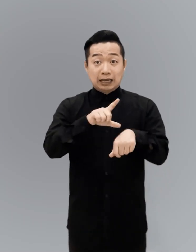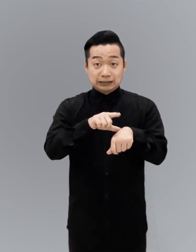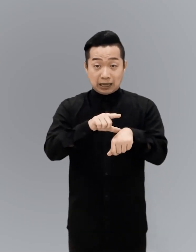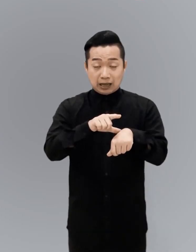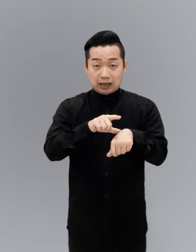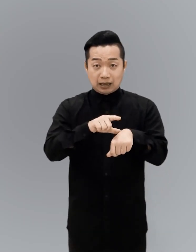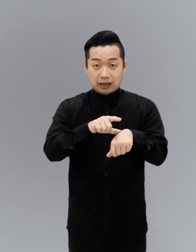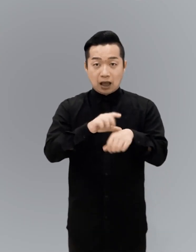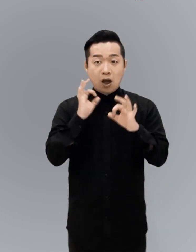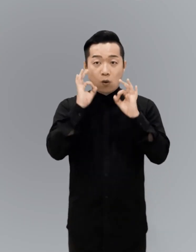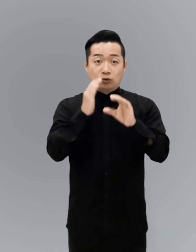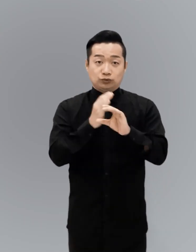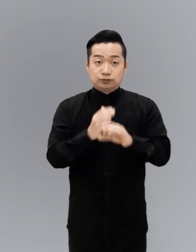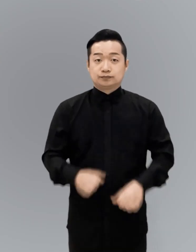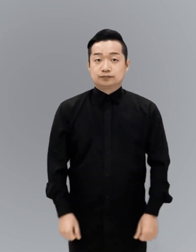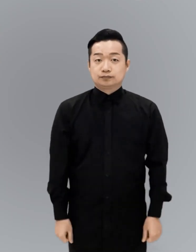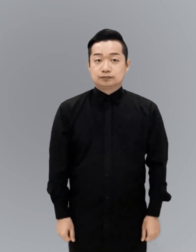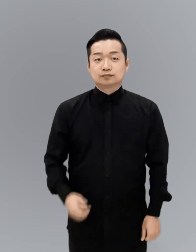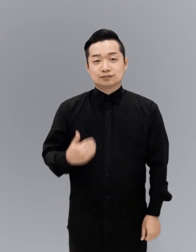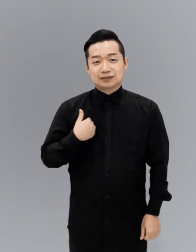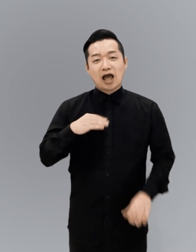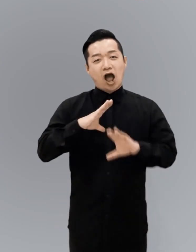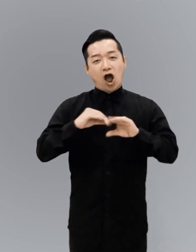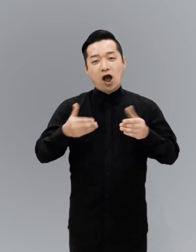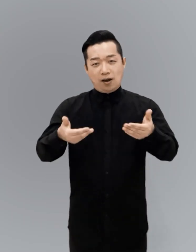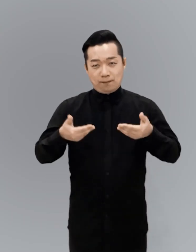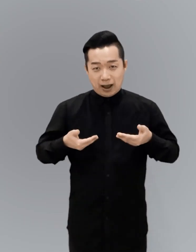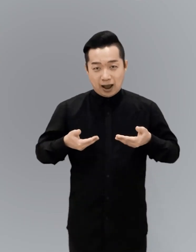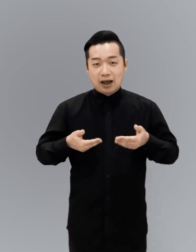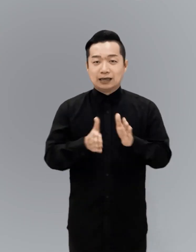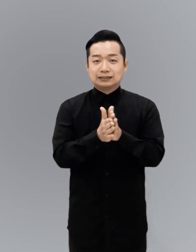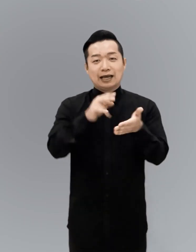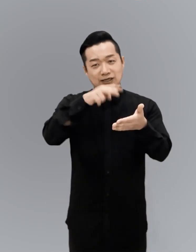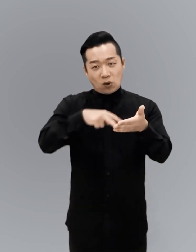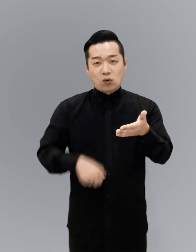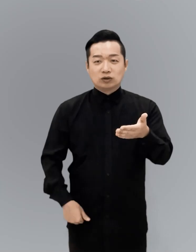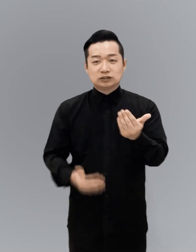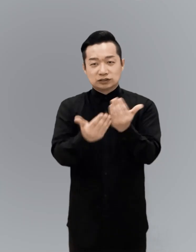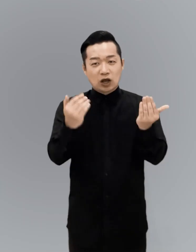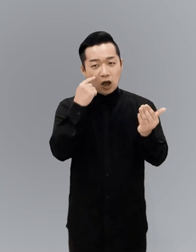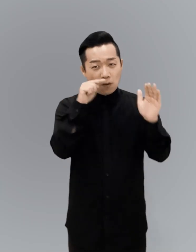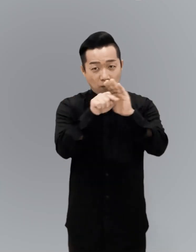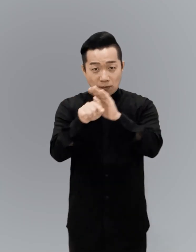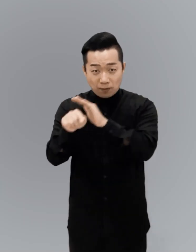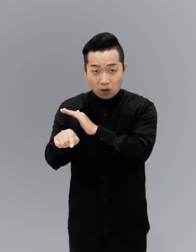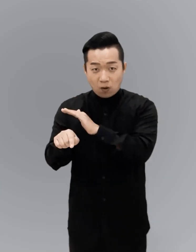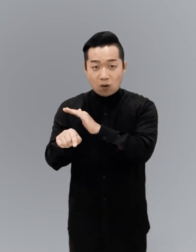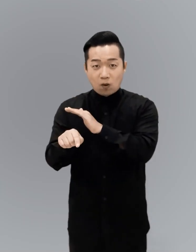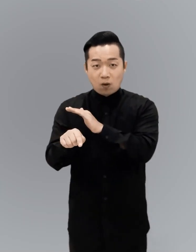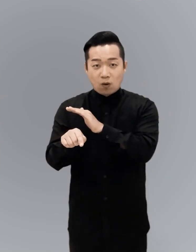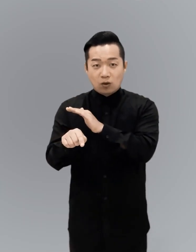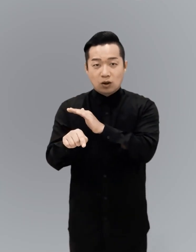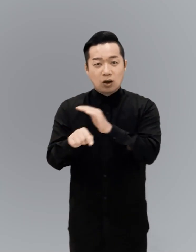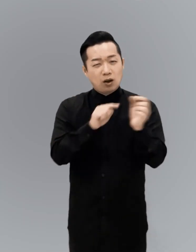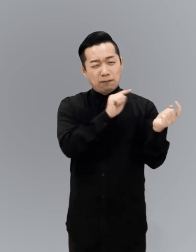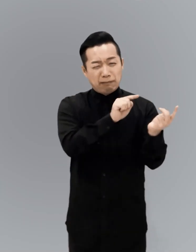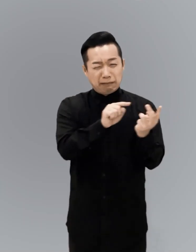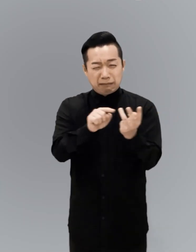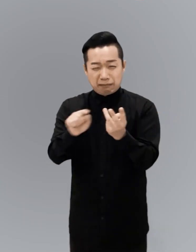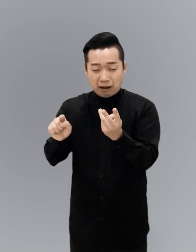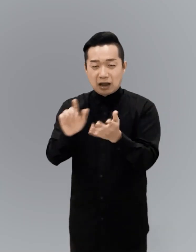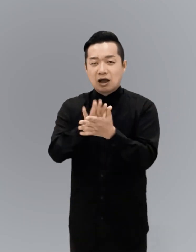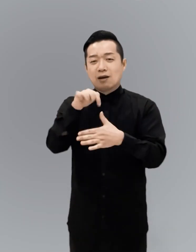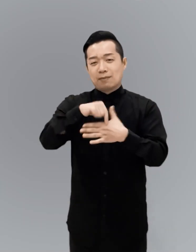대한 시간도 투자를 하고 있어서 열심히 마사지도 받고 책도 보고 전시도 보고 그렇게